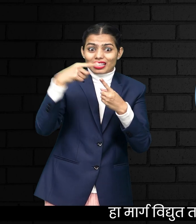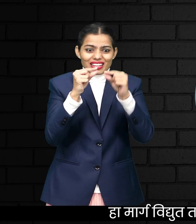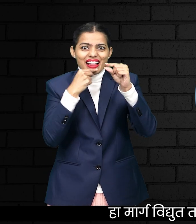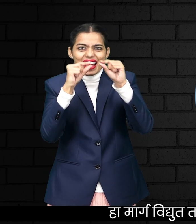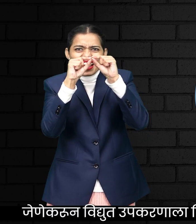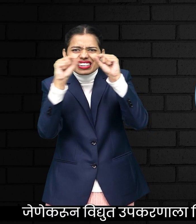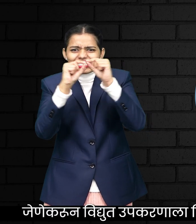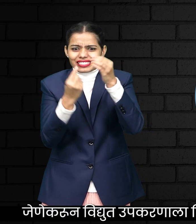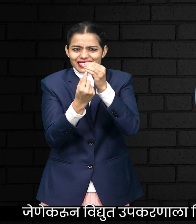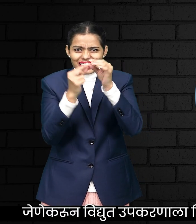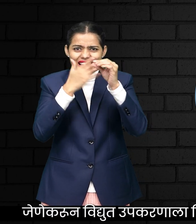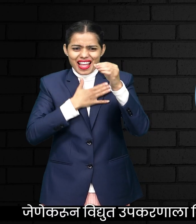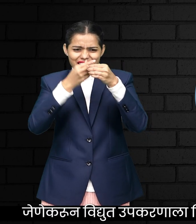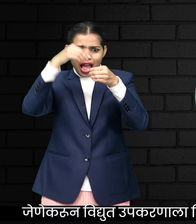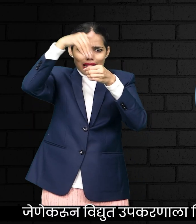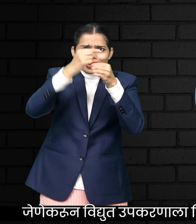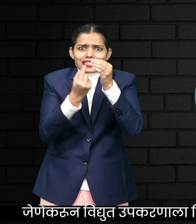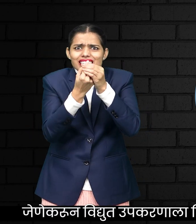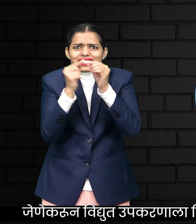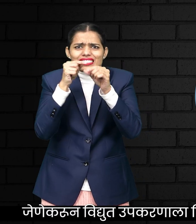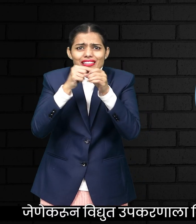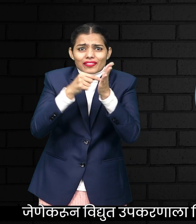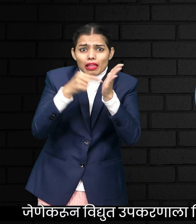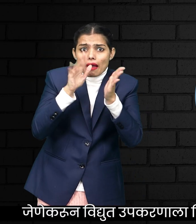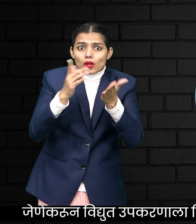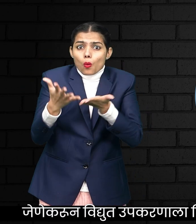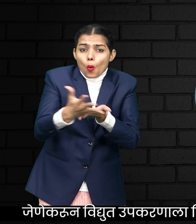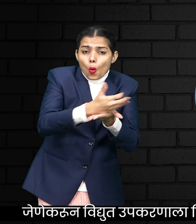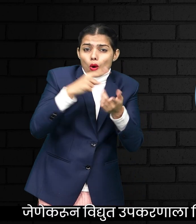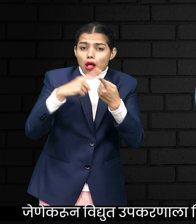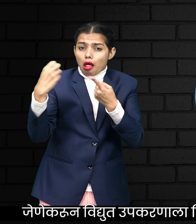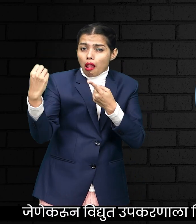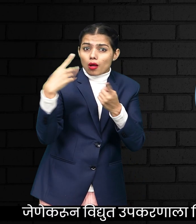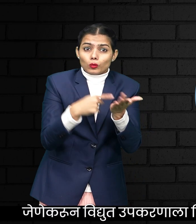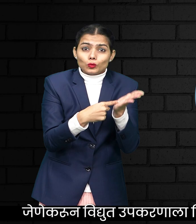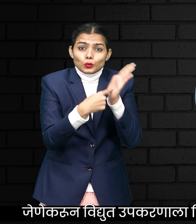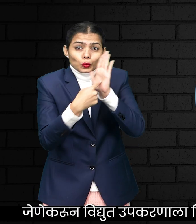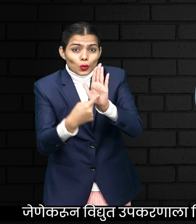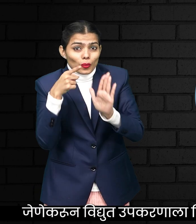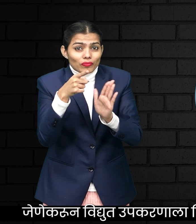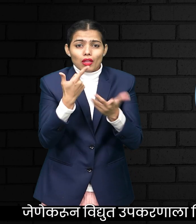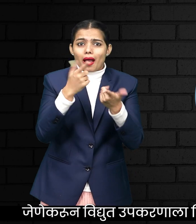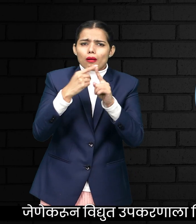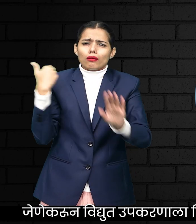केला जातो, जेणेकरून विद्युत उपकरणाला विद्युत भाराच्या स्रोताशी बॅटरी जोडता येईल.